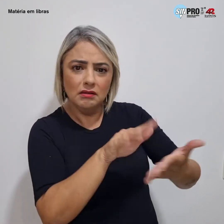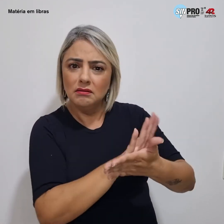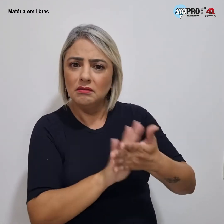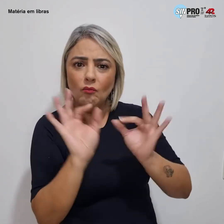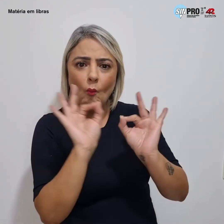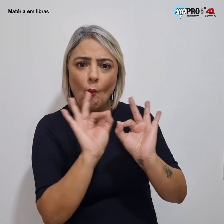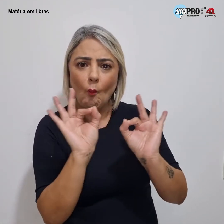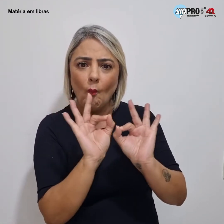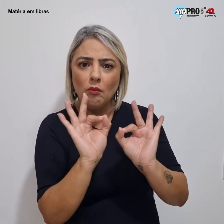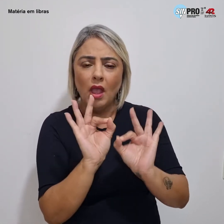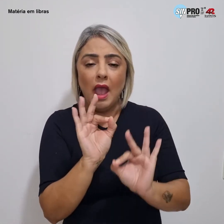que leem.